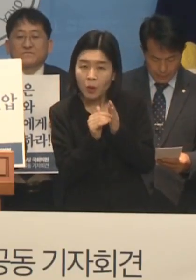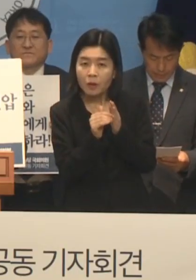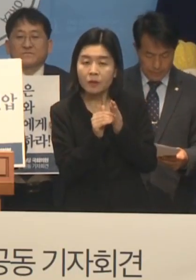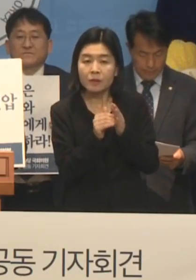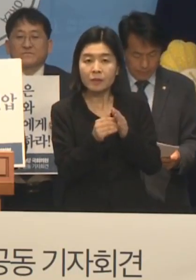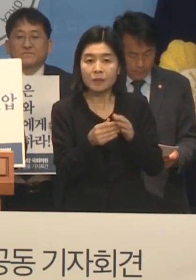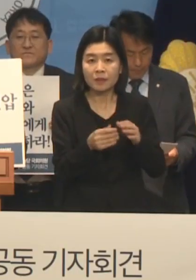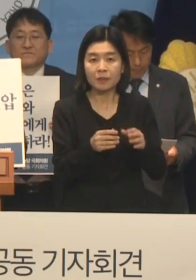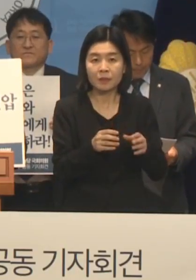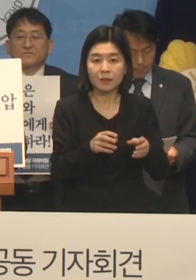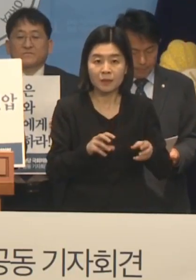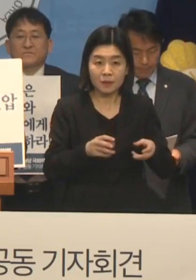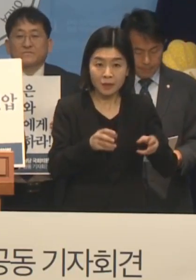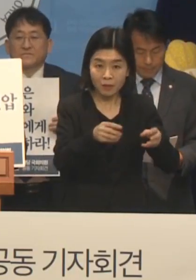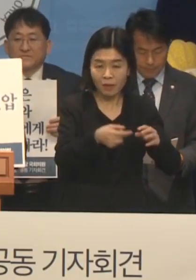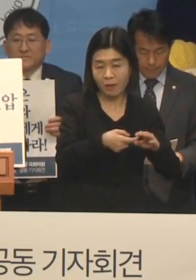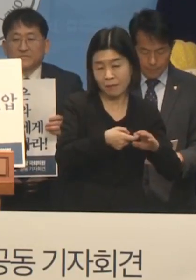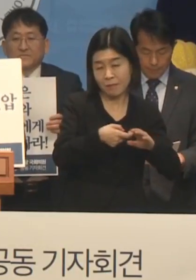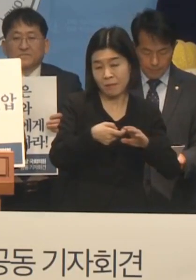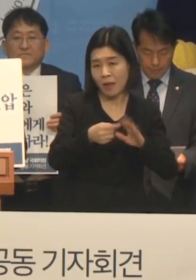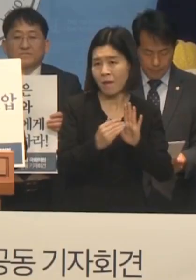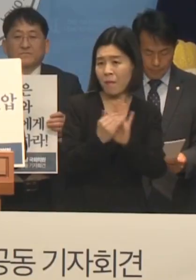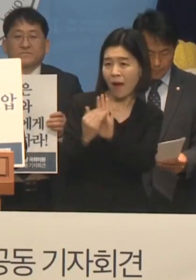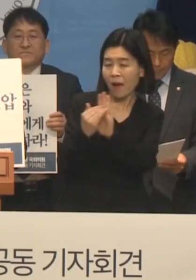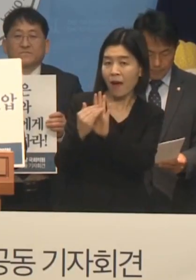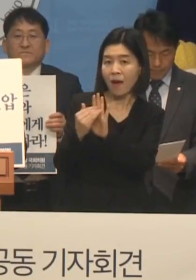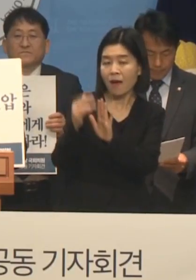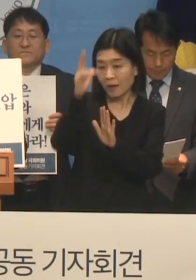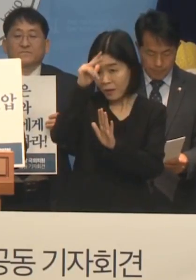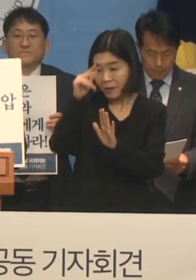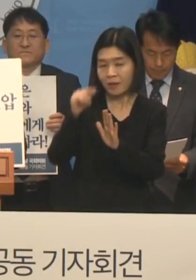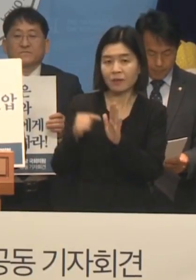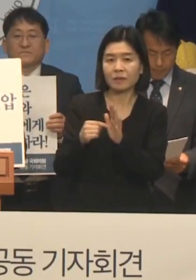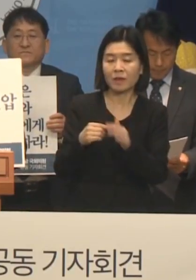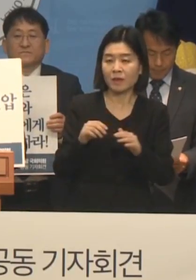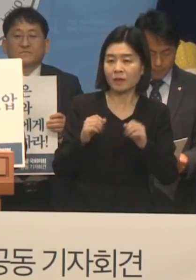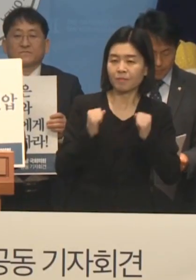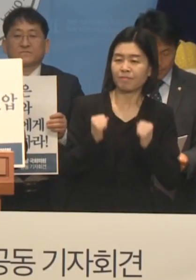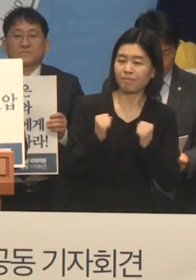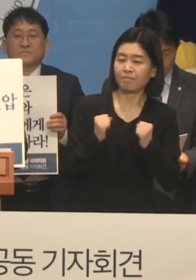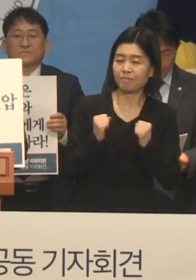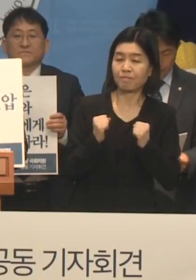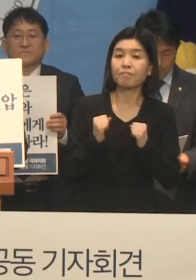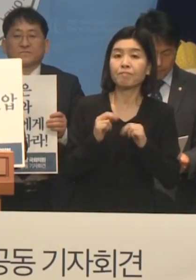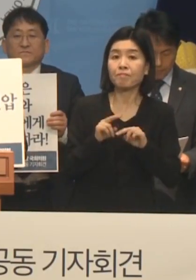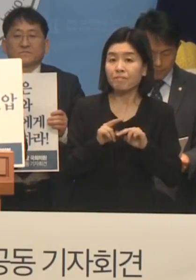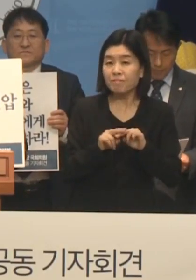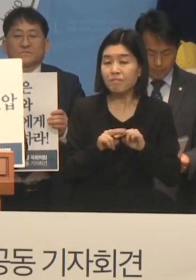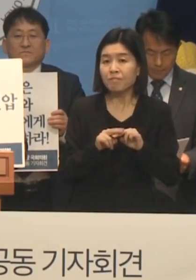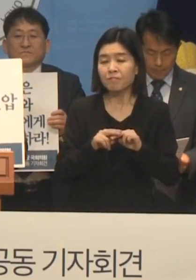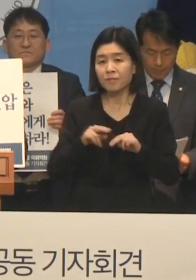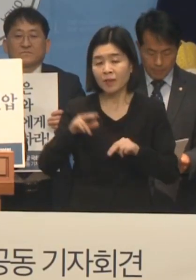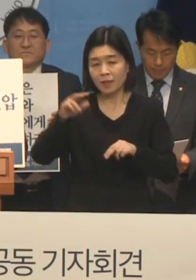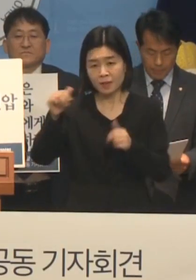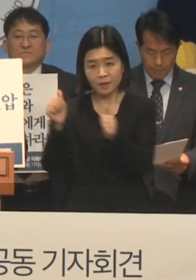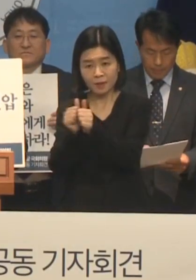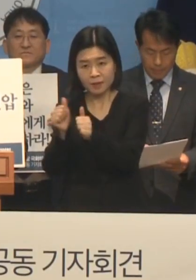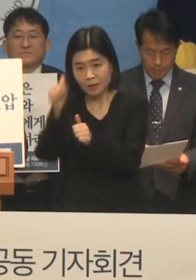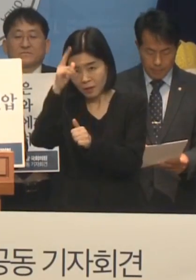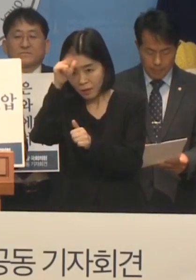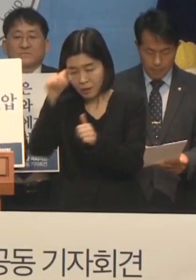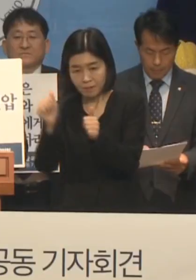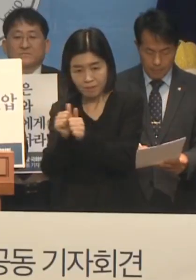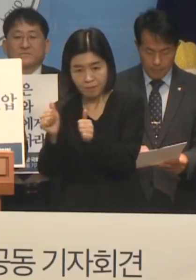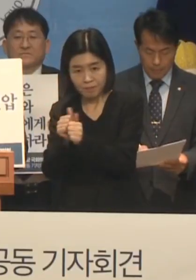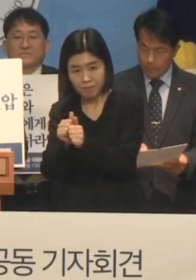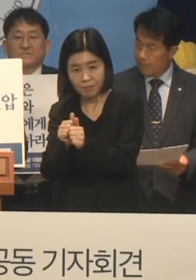견인하려고 하는 경찰에게 그걸 막기 위해서 단식한 몸으로 이렇게 앉아 있는데 무자백의 남자들 경찰들이